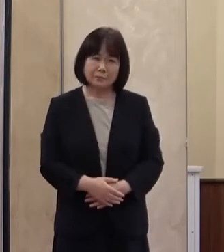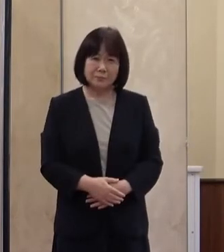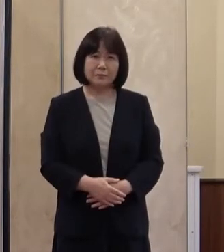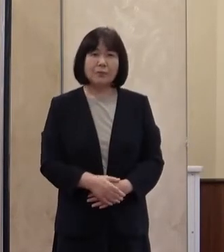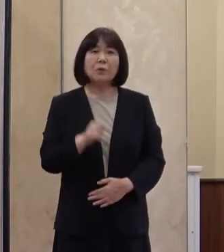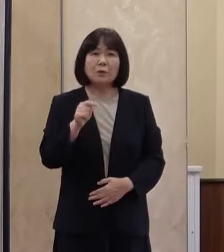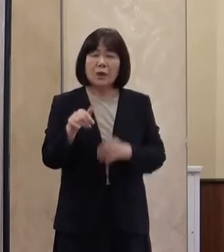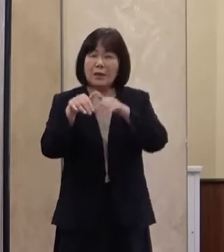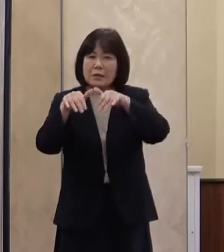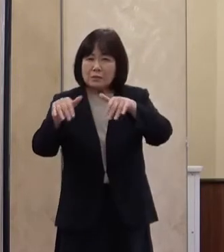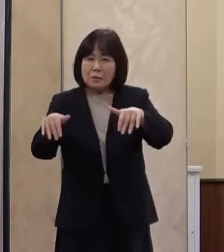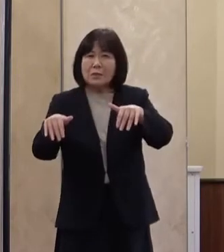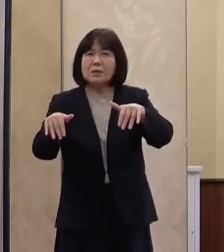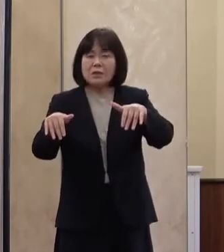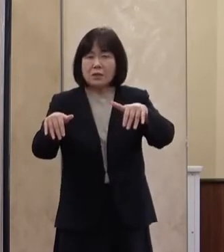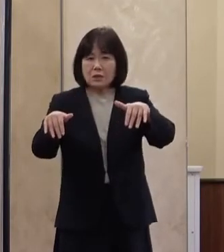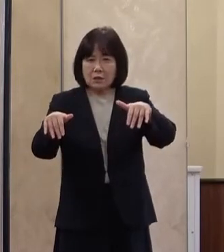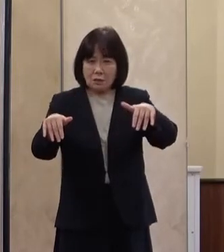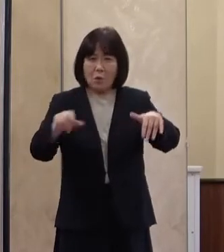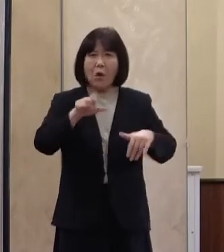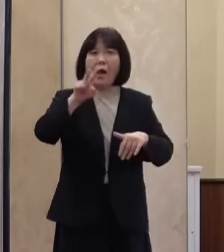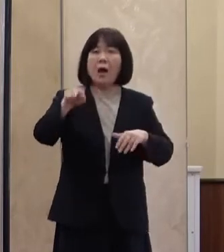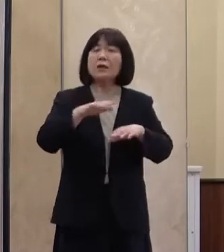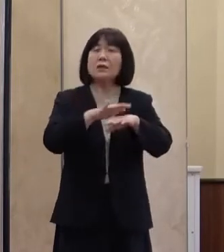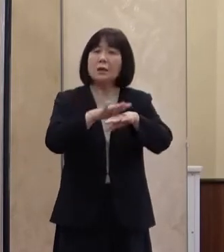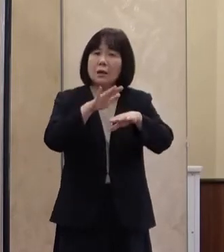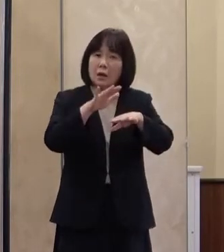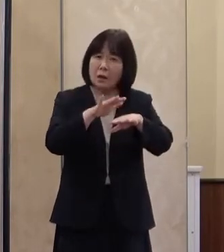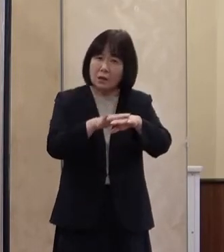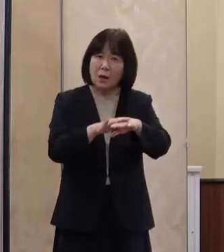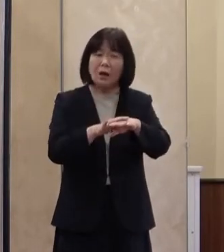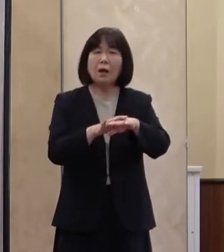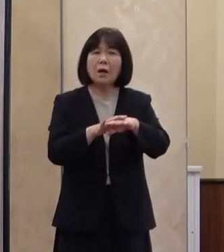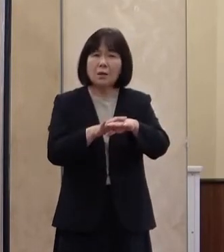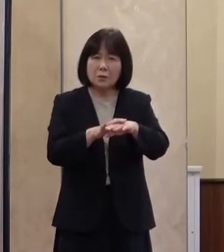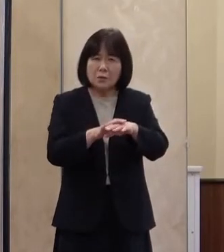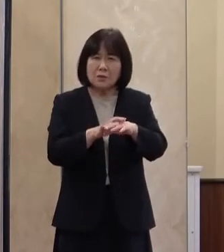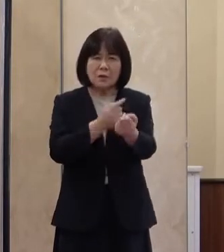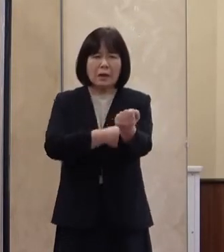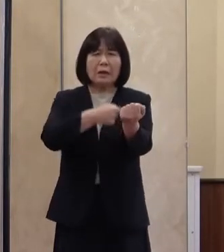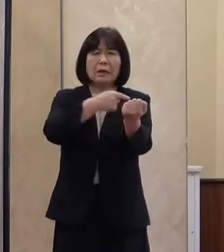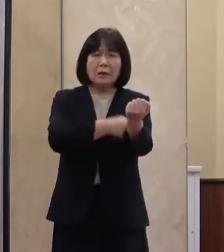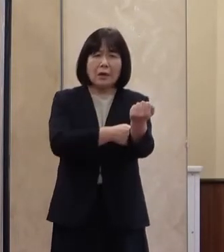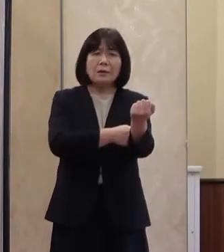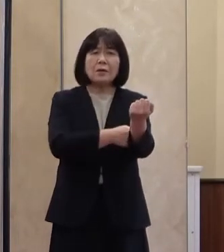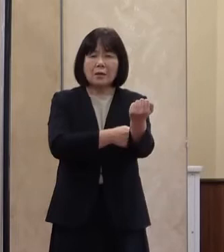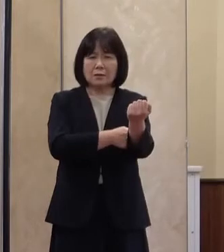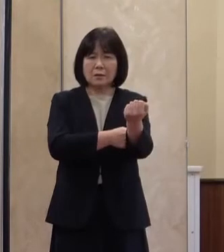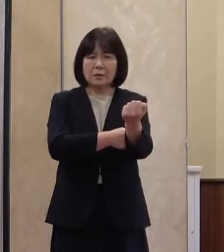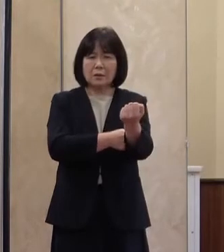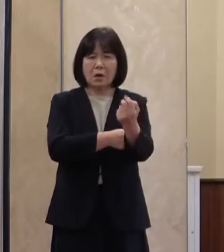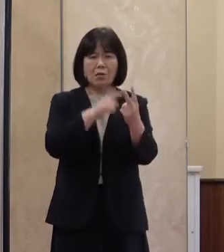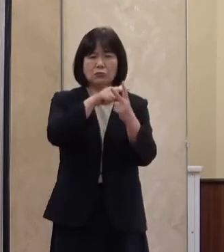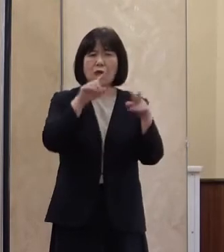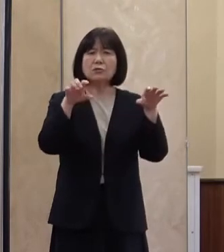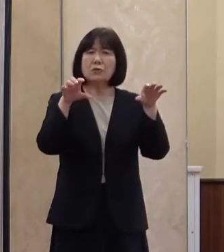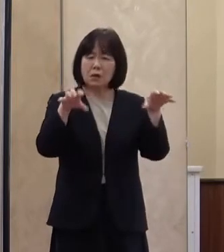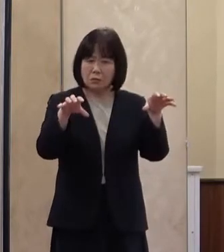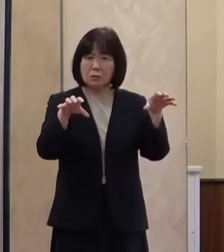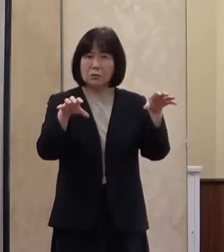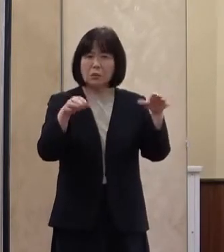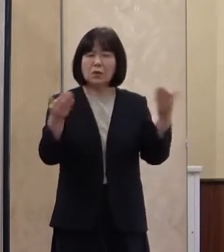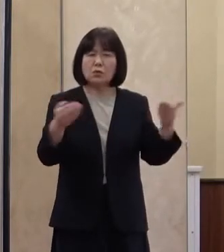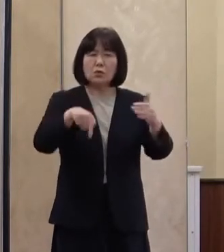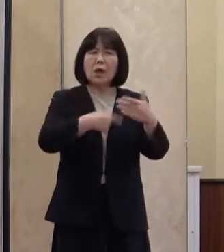組織体質、組織の在り方としてどうしても同じような権限で同じような仕事をしますから、それぞれがも